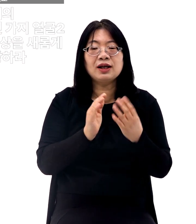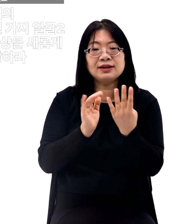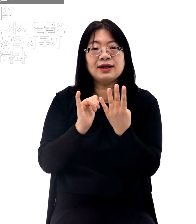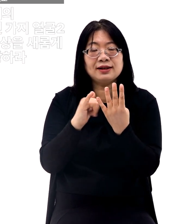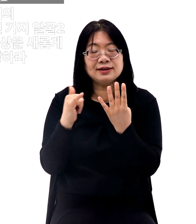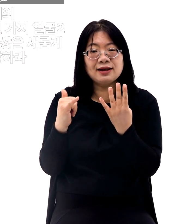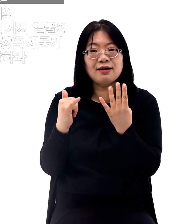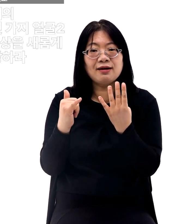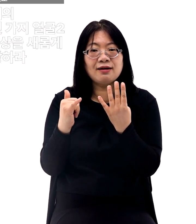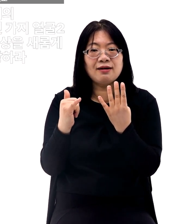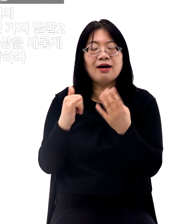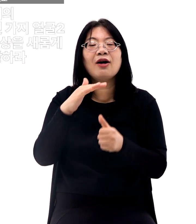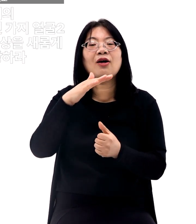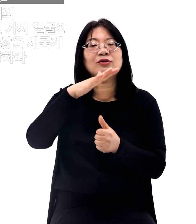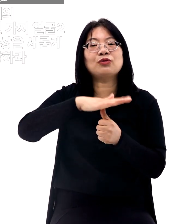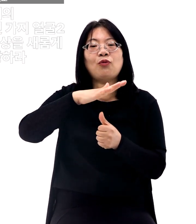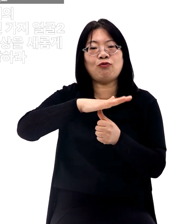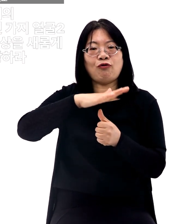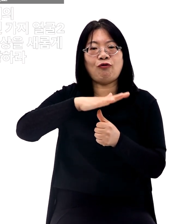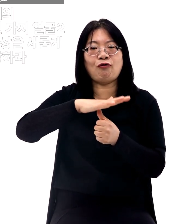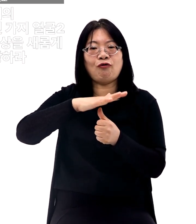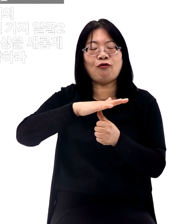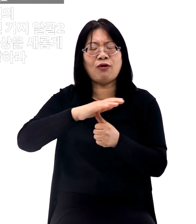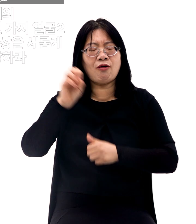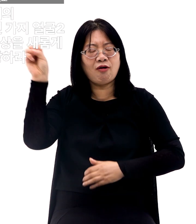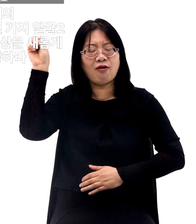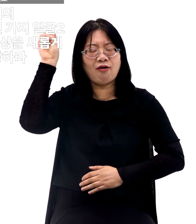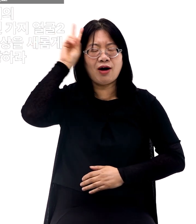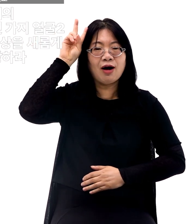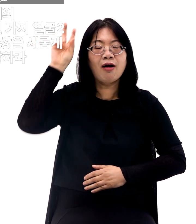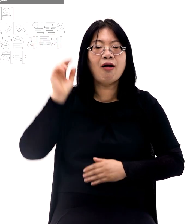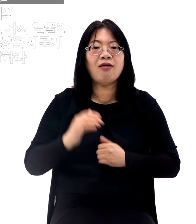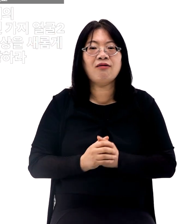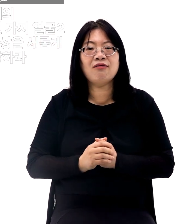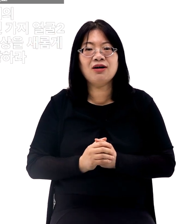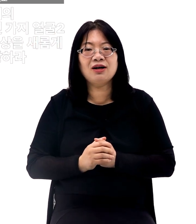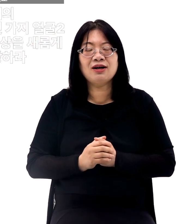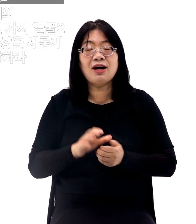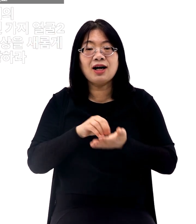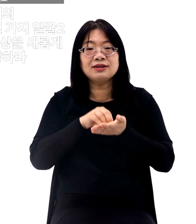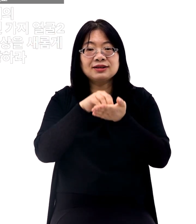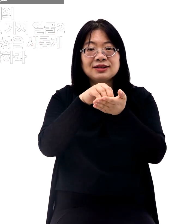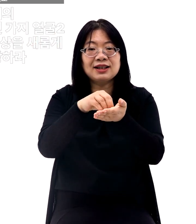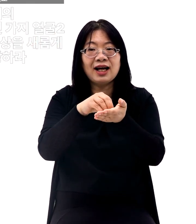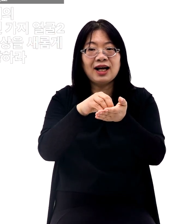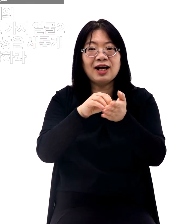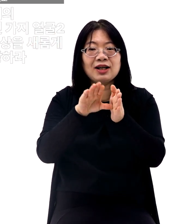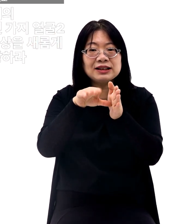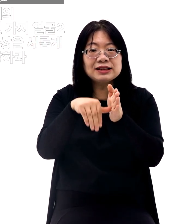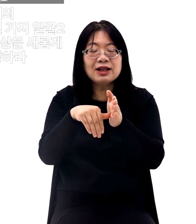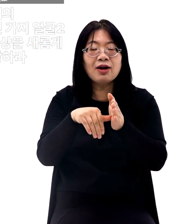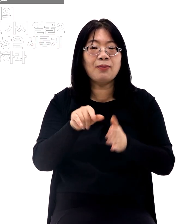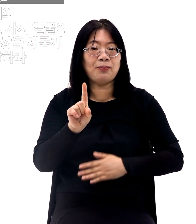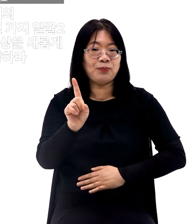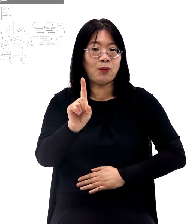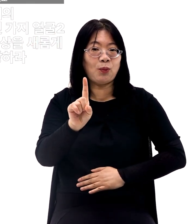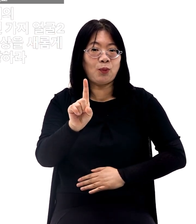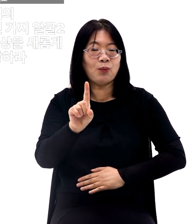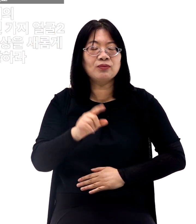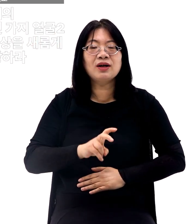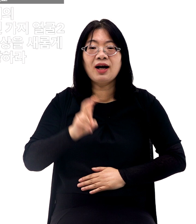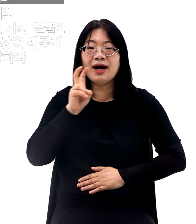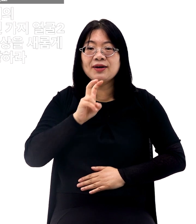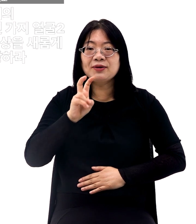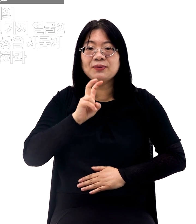4명의 소년들이 갑자기 등장을 했던 그 시대는 가히